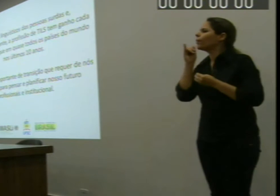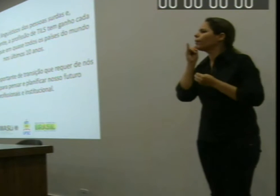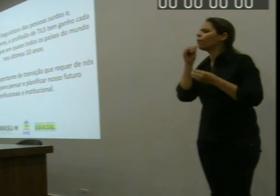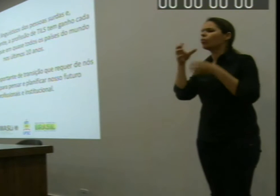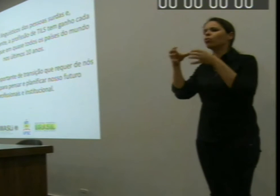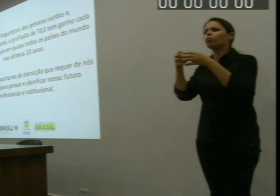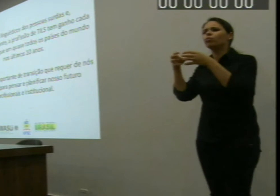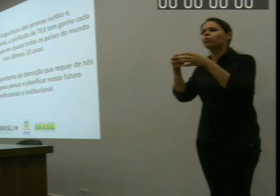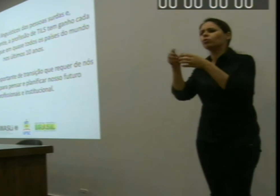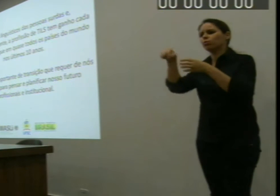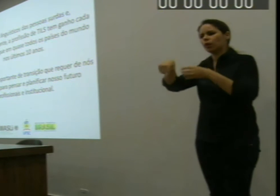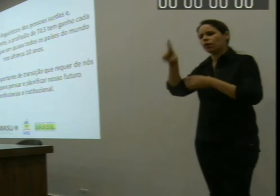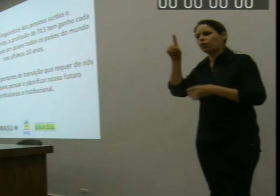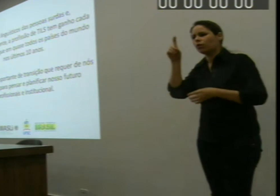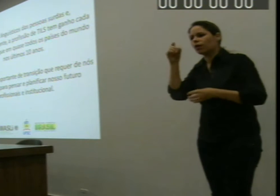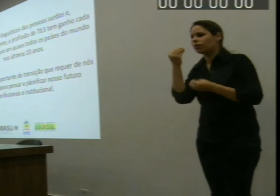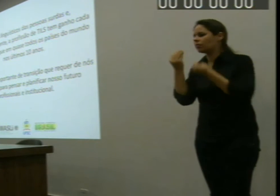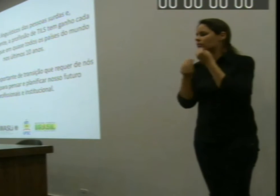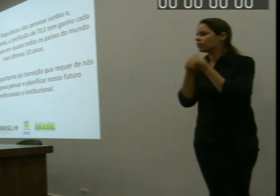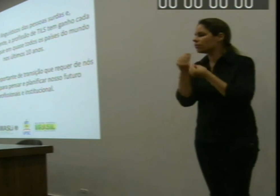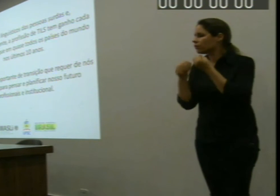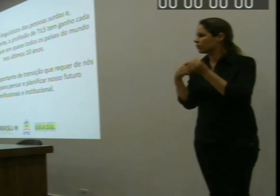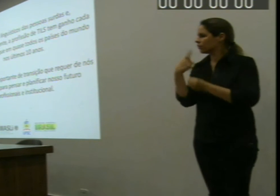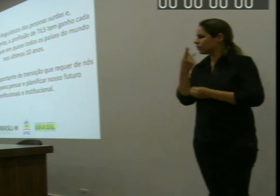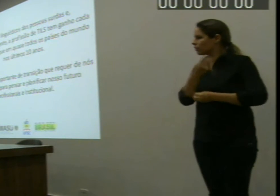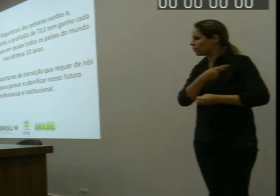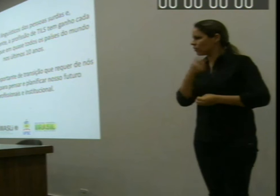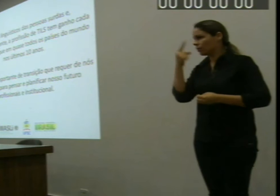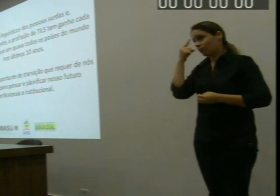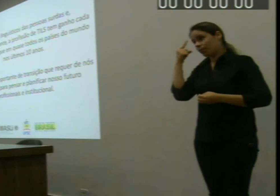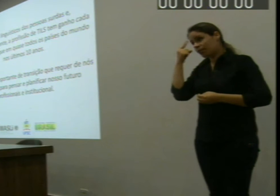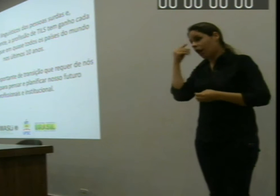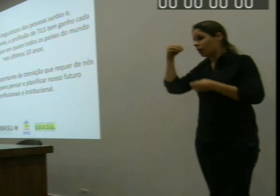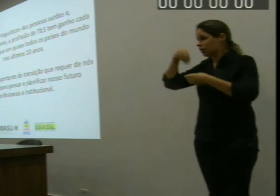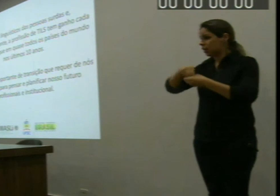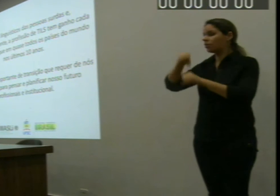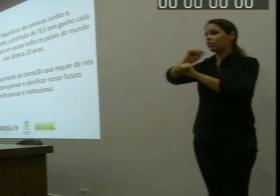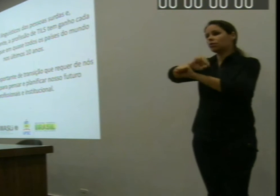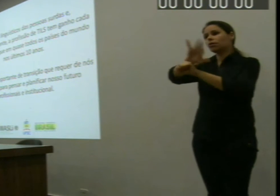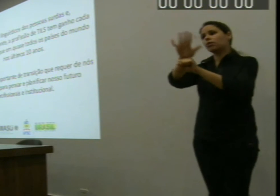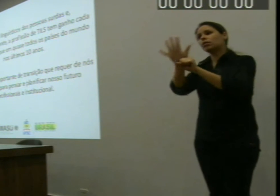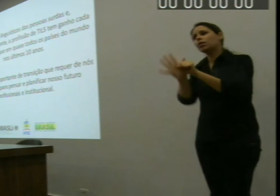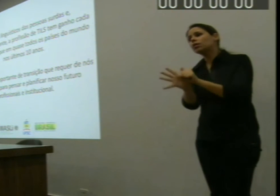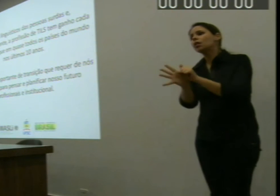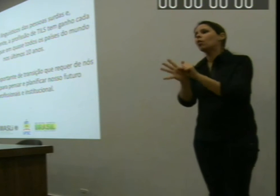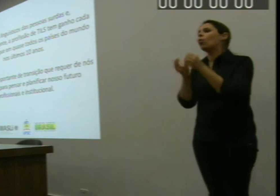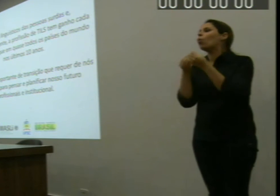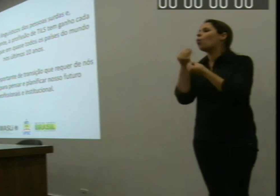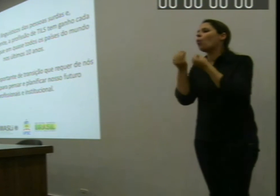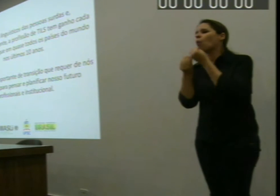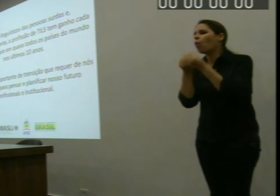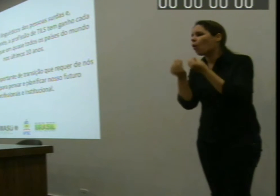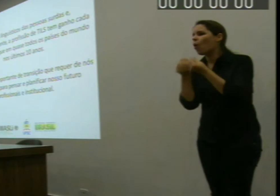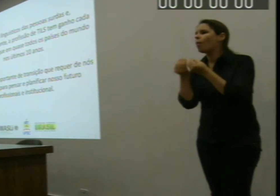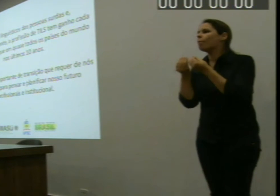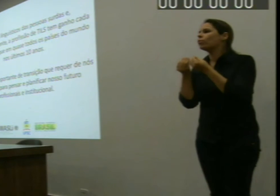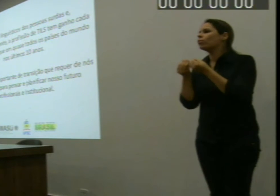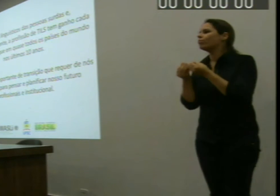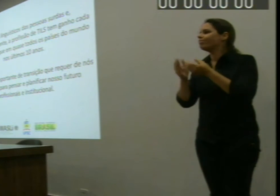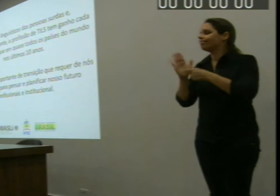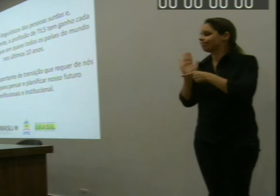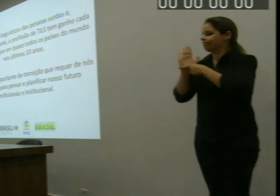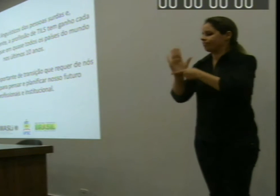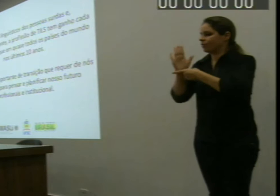dessa comunidade desse município dessa Associação vocês podem intervir positivamente